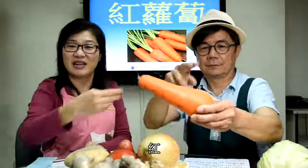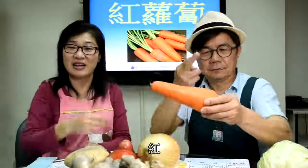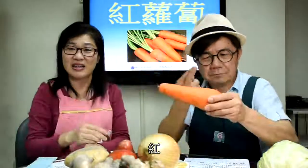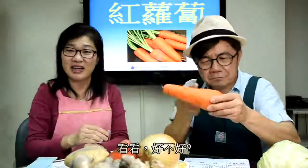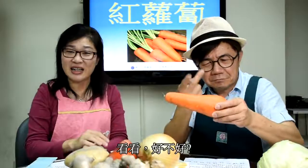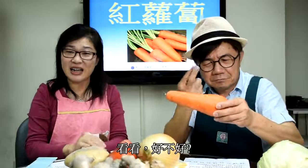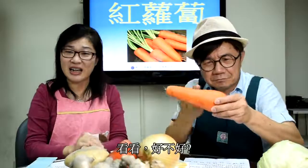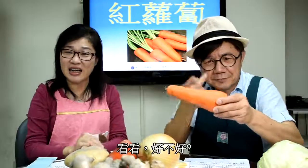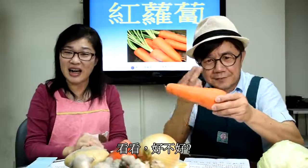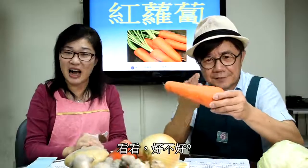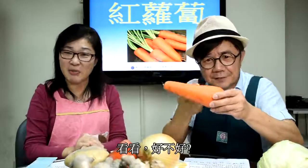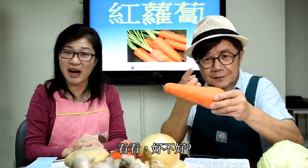看看好不好？